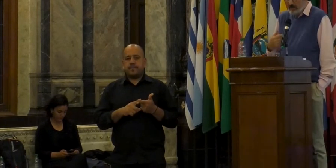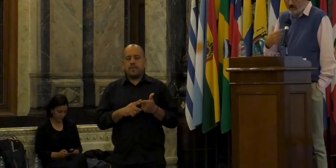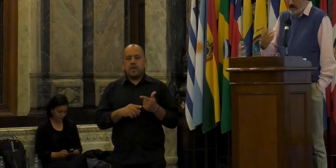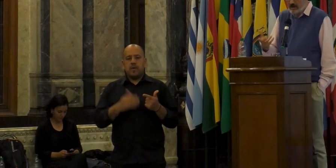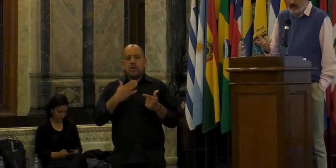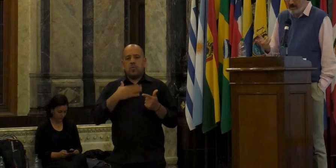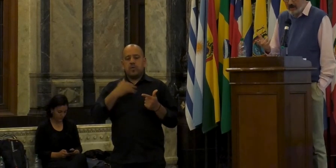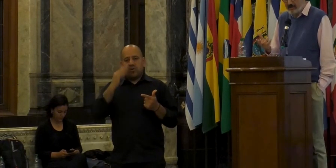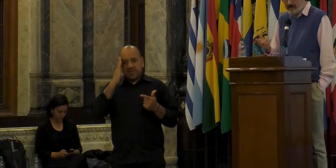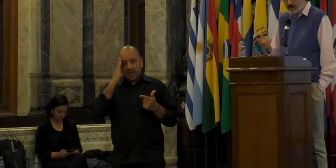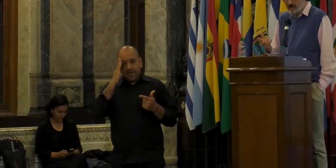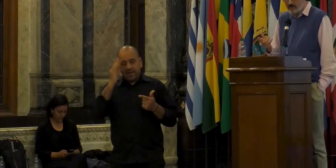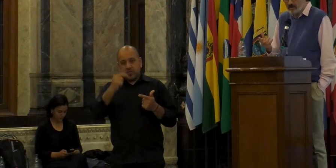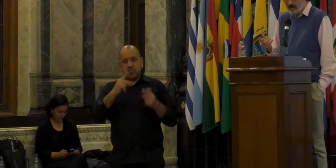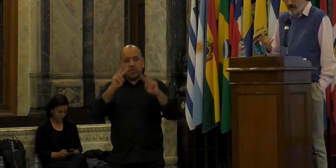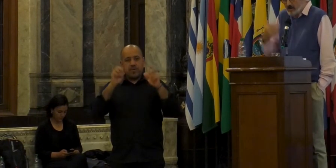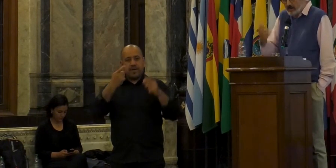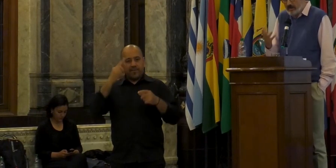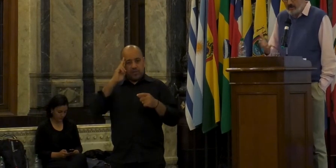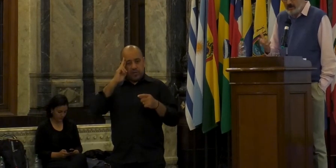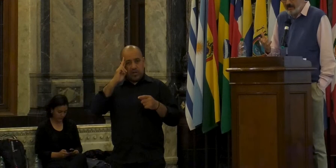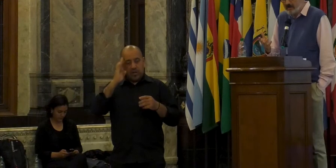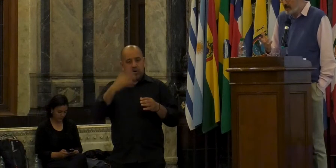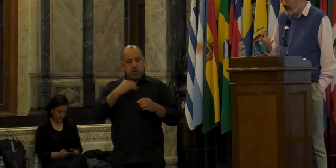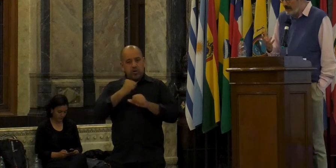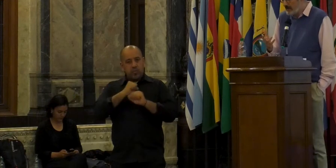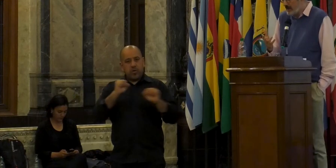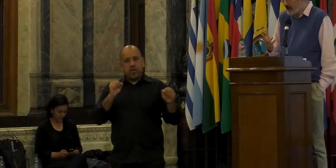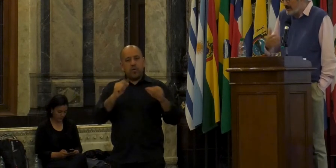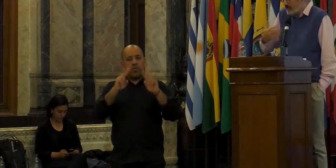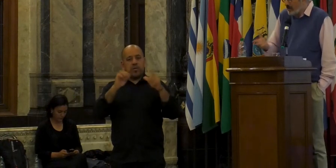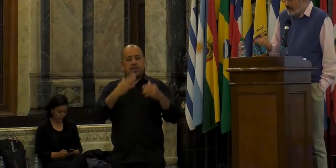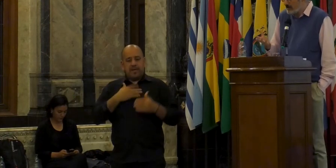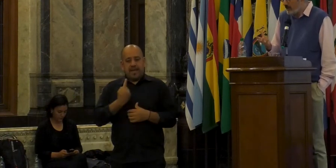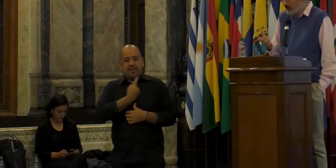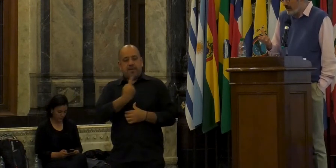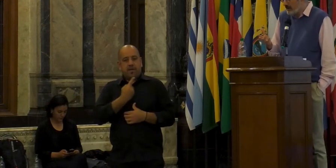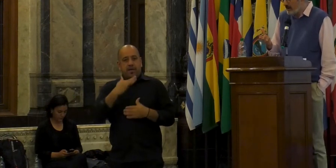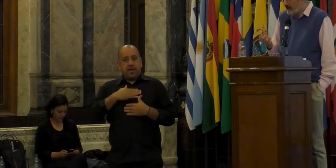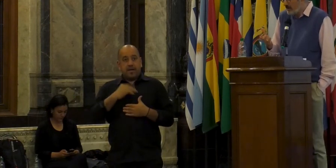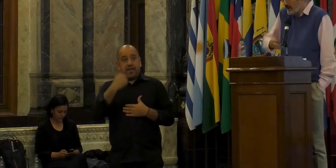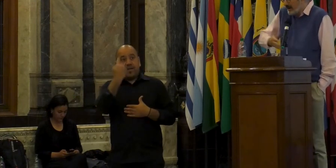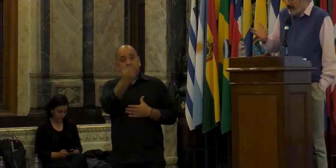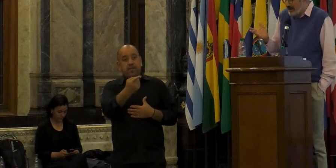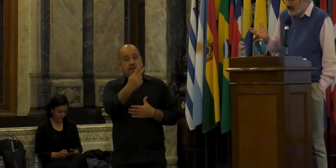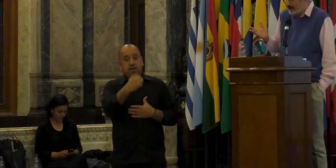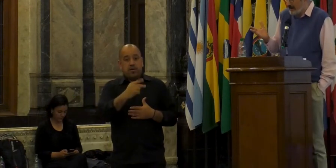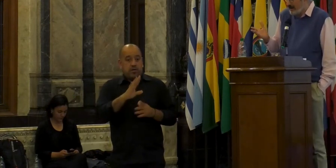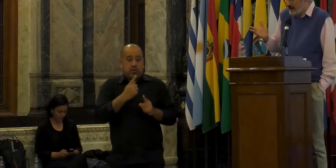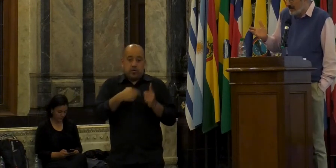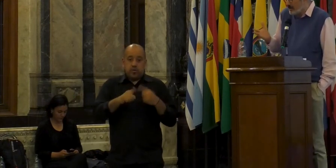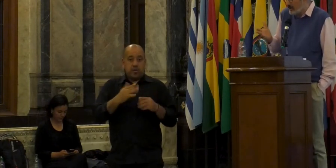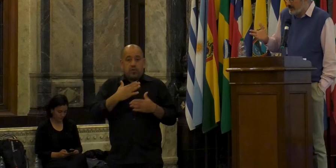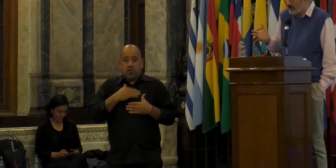nuestros saberes son necesariamente reflexivos y no puede haber un saber sobre la intimidad que se imponga desde fuera, porque dejaría de